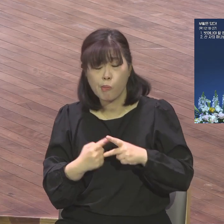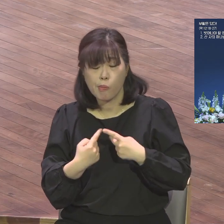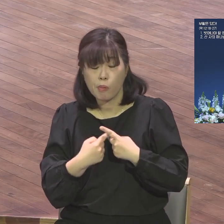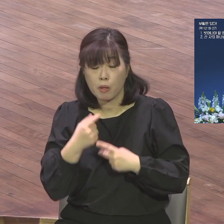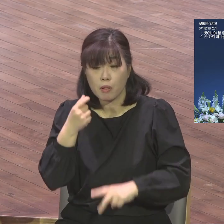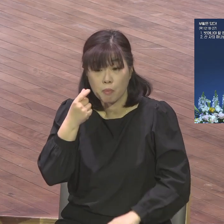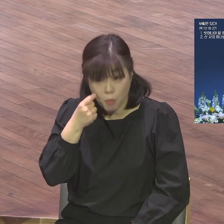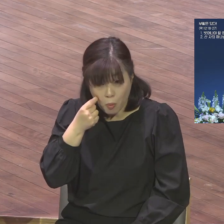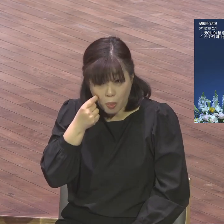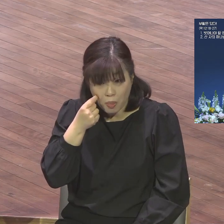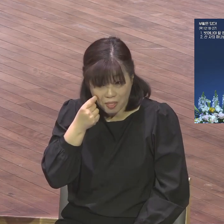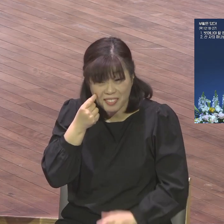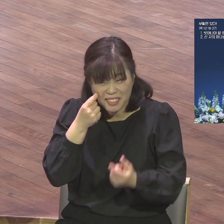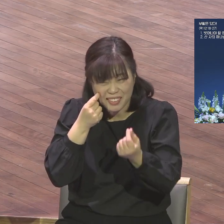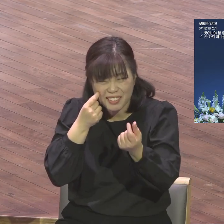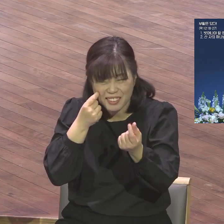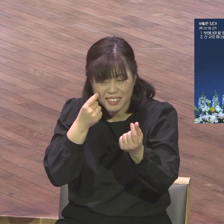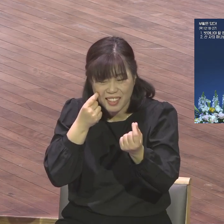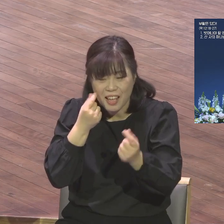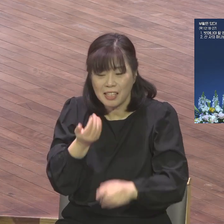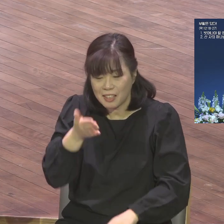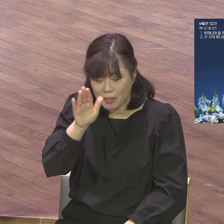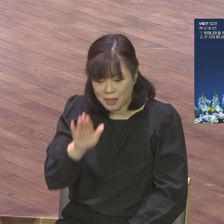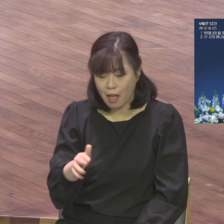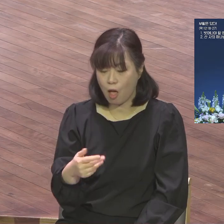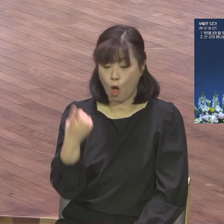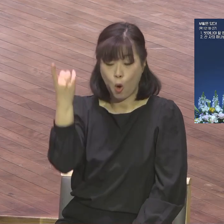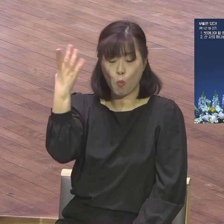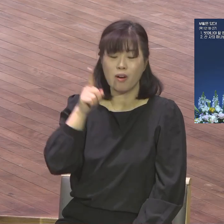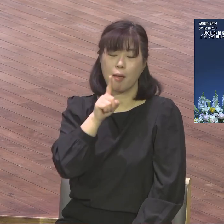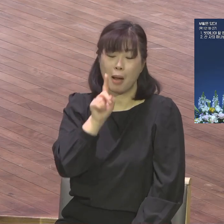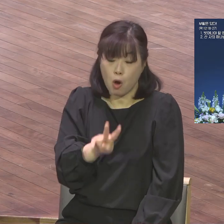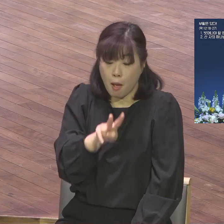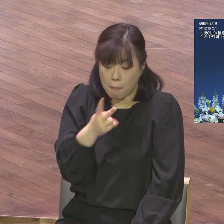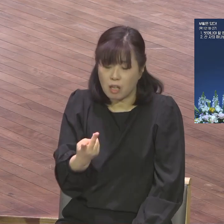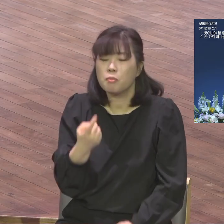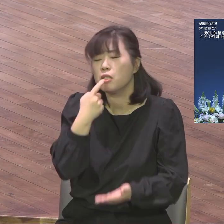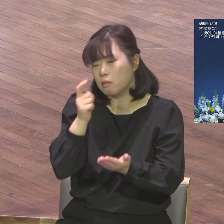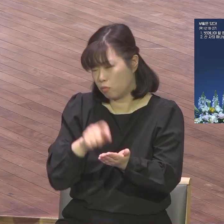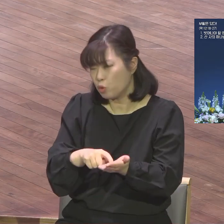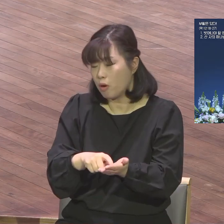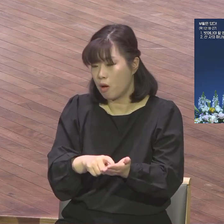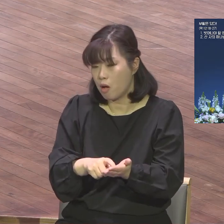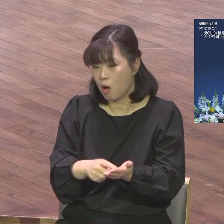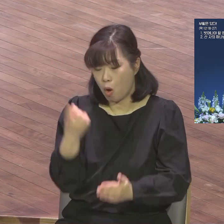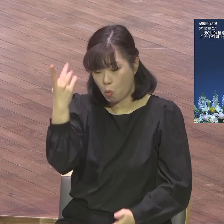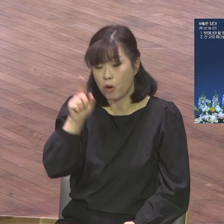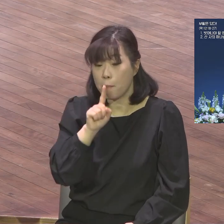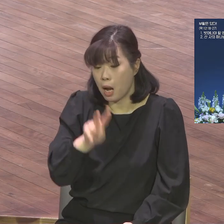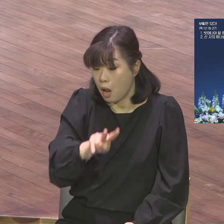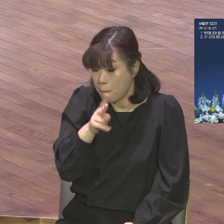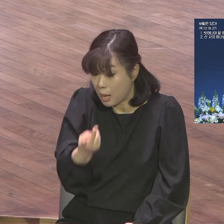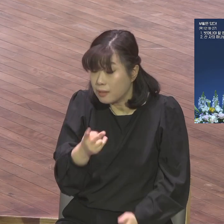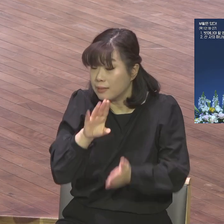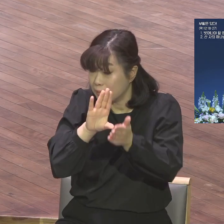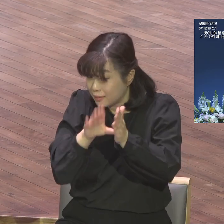이해할 수 없지만은, 그런데 원어에 보면 이렇게 나와 있어요. 하나님께서 모세에게 말씀하실